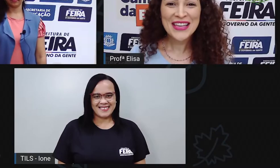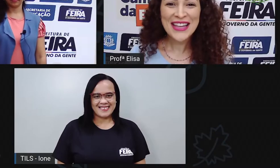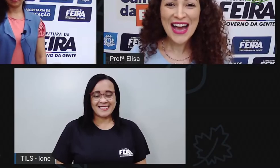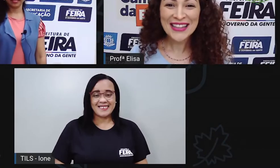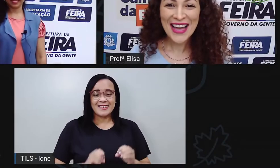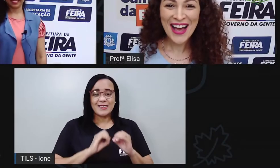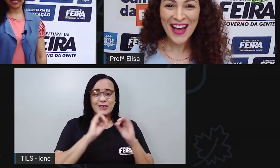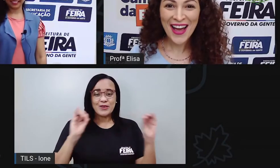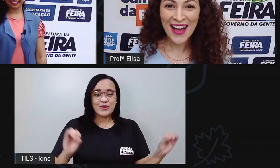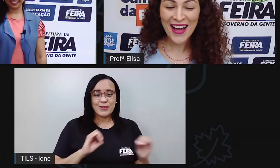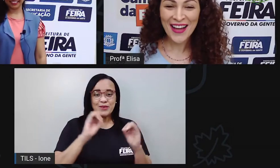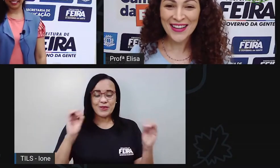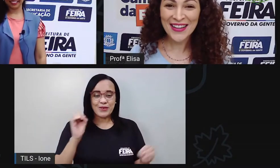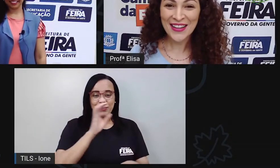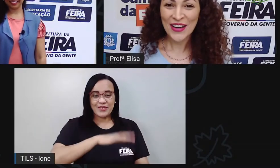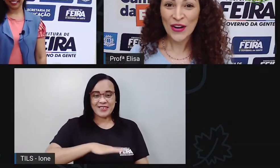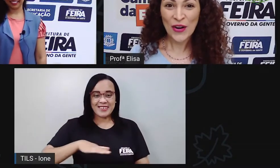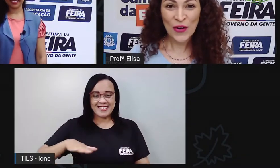Olá, meninada!